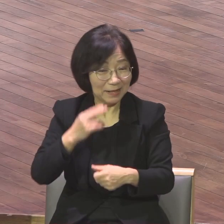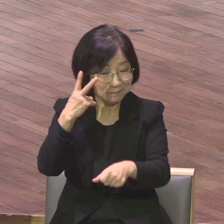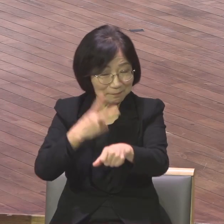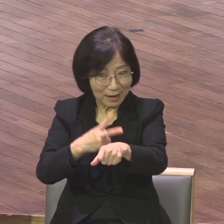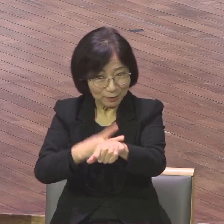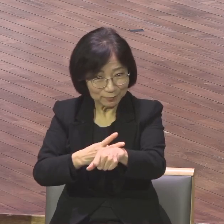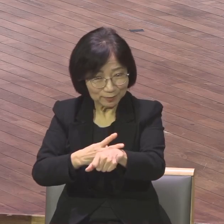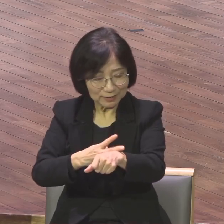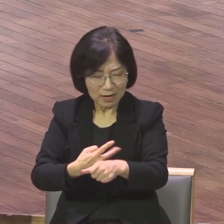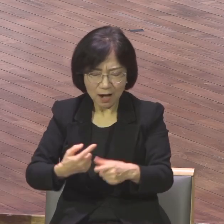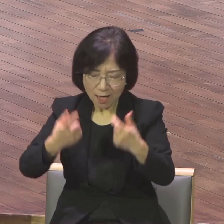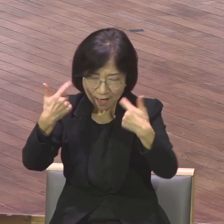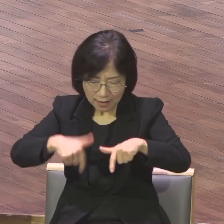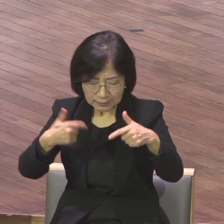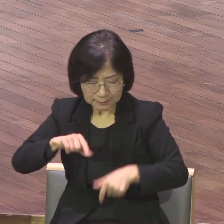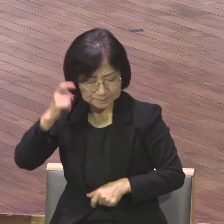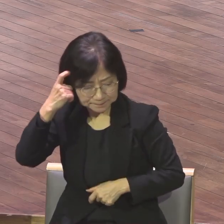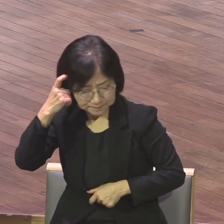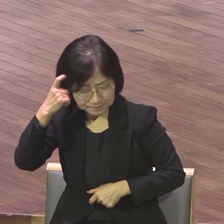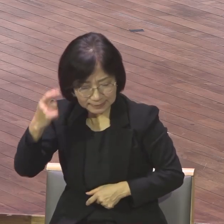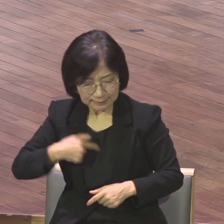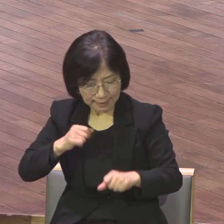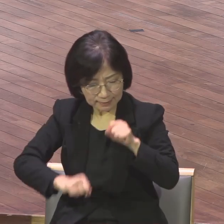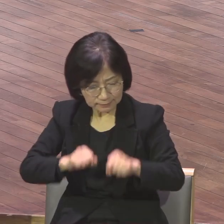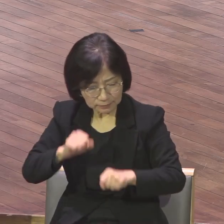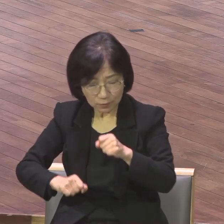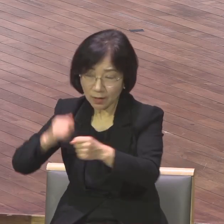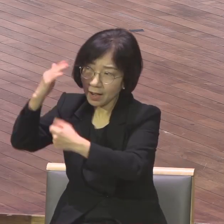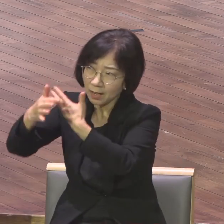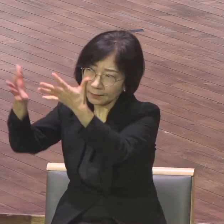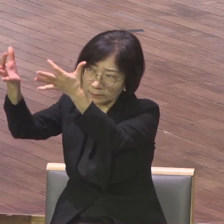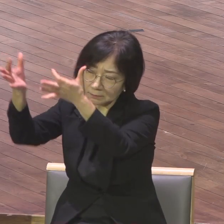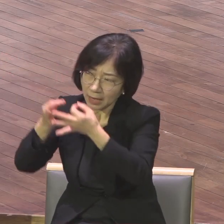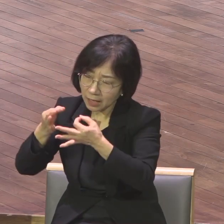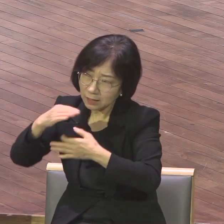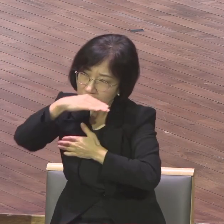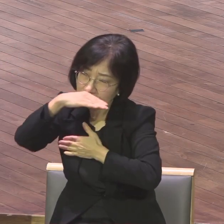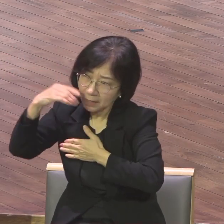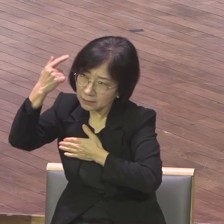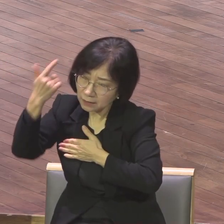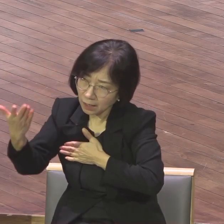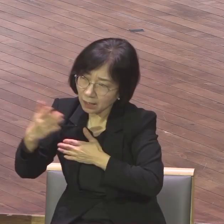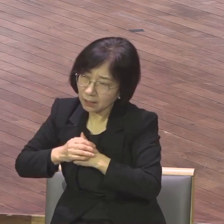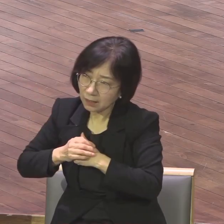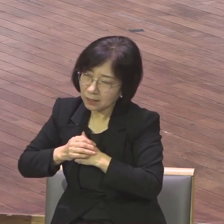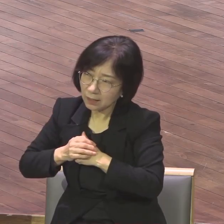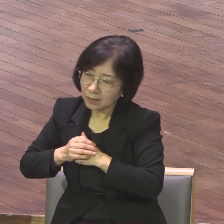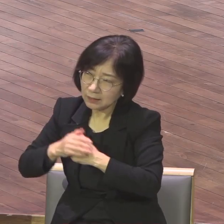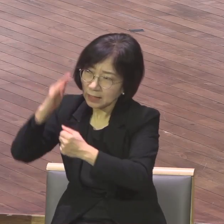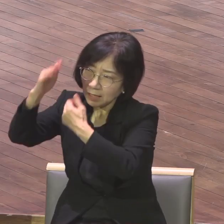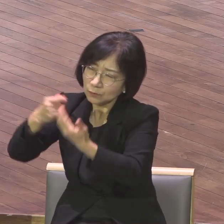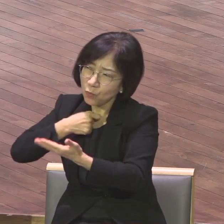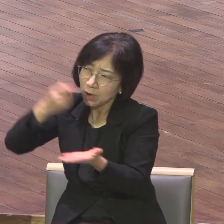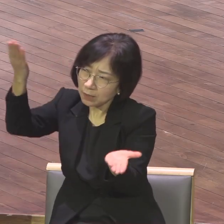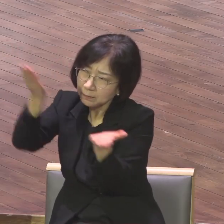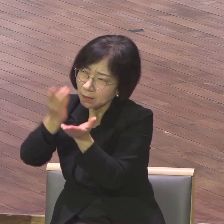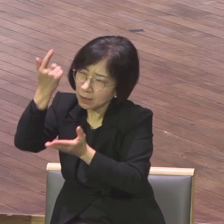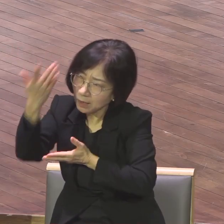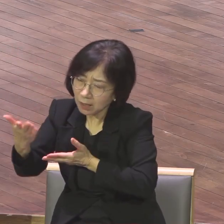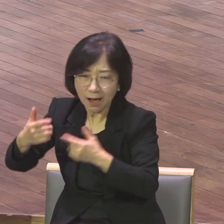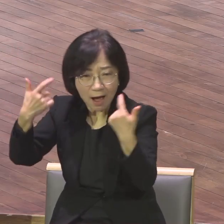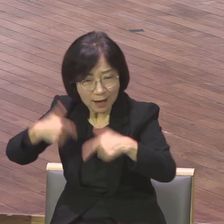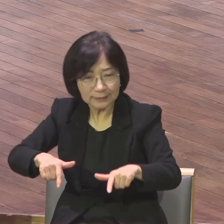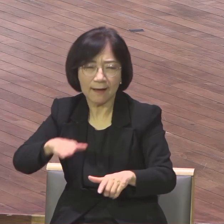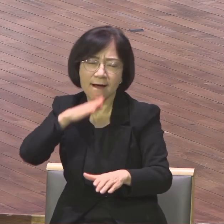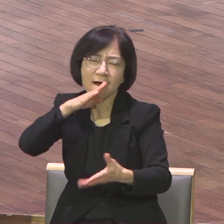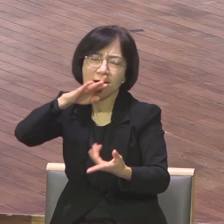하나님 앞에서 합당하게 행할 것이냐 아니냐. 사역뿐만 아니라 신앙생활을 하면서도